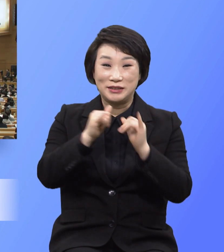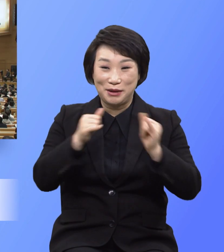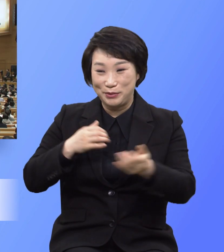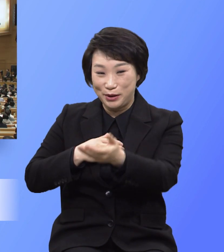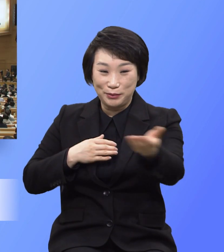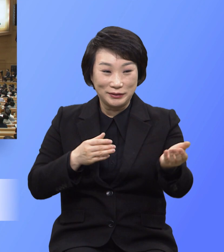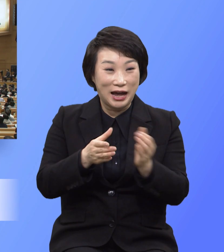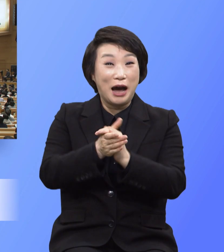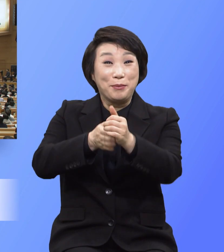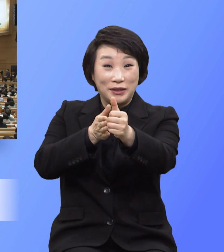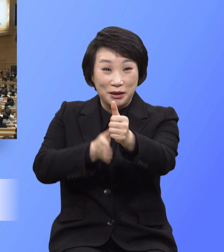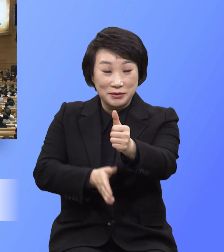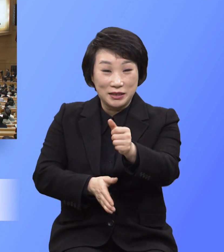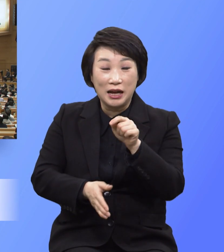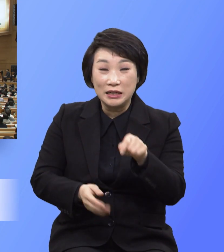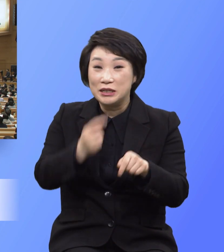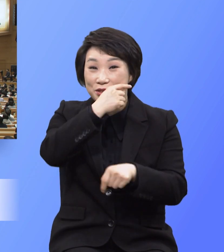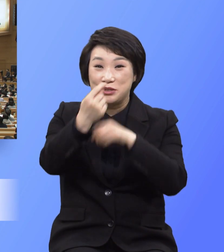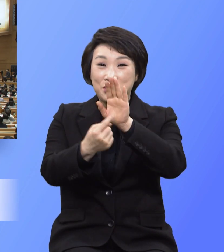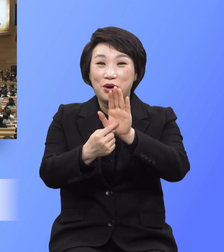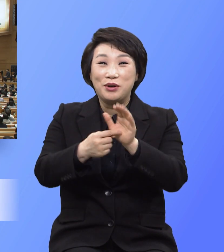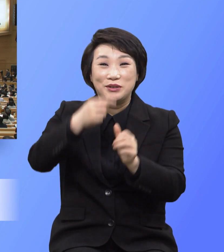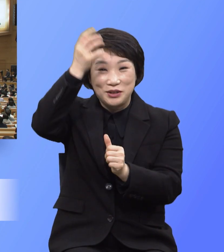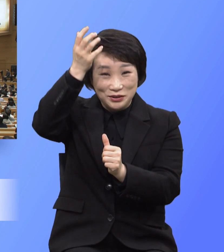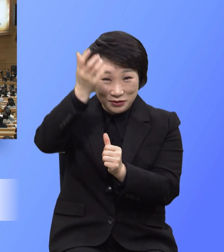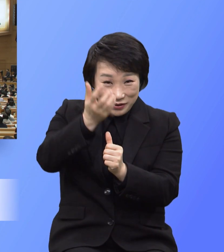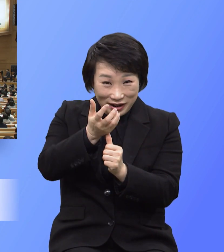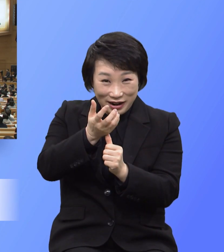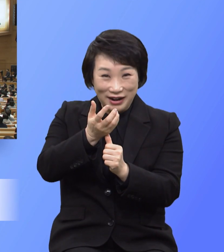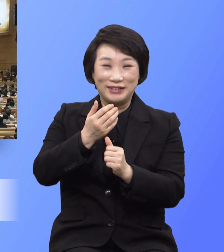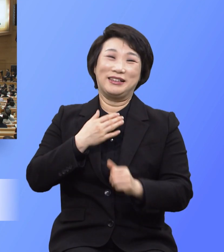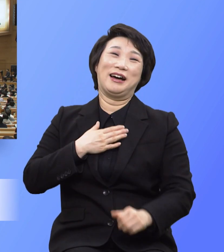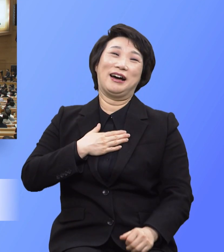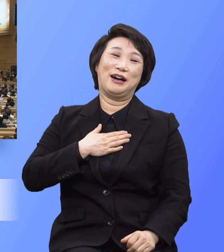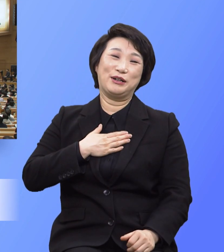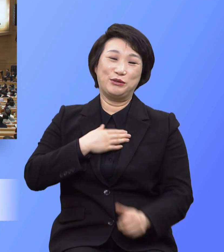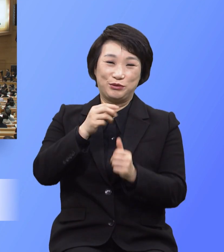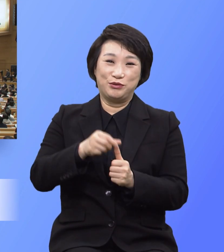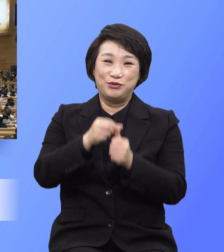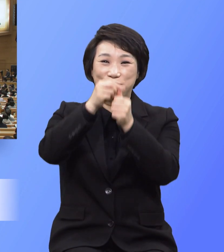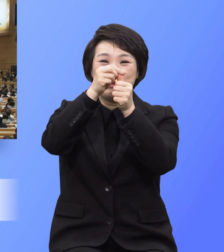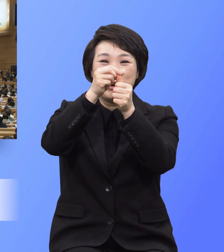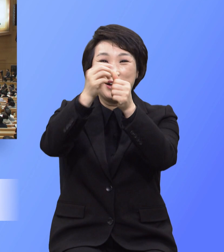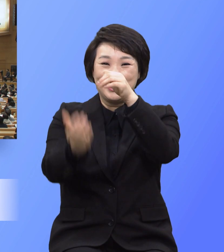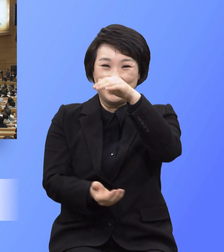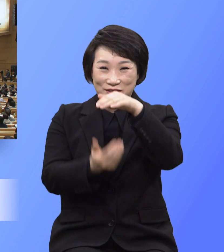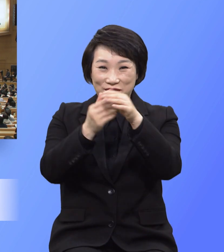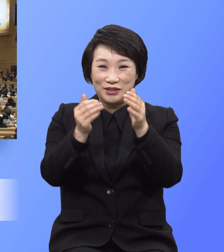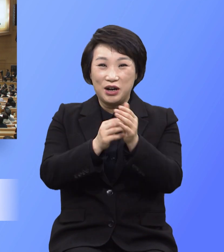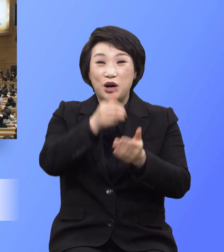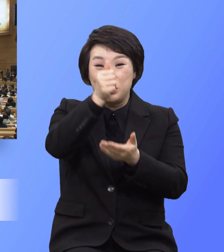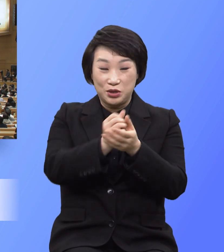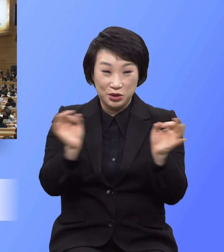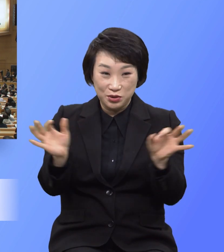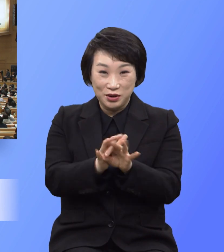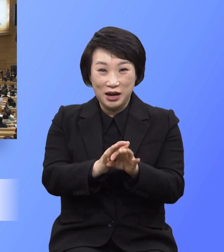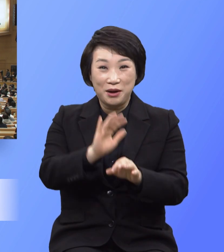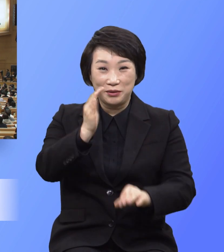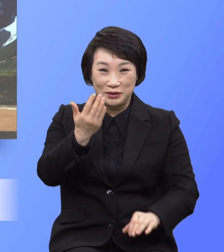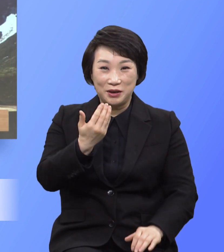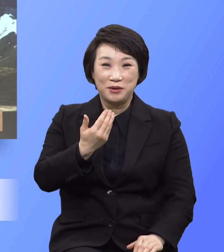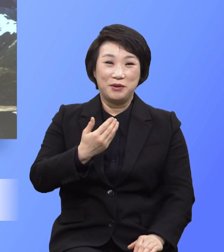합시다. 그 증거로 성령이 오셨고 구원이 이루어졌고 속죄가